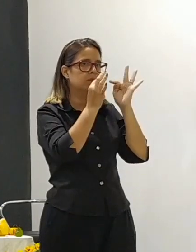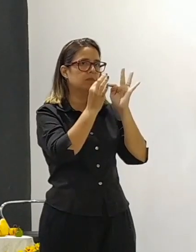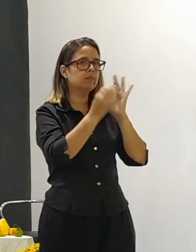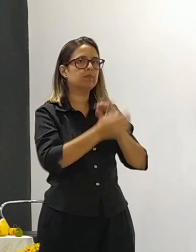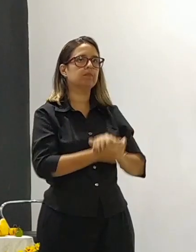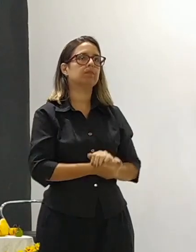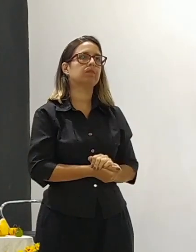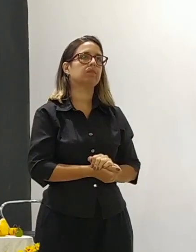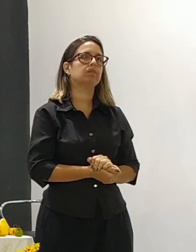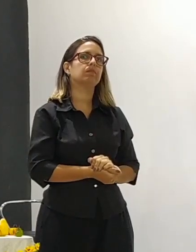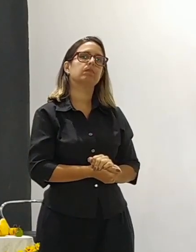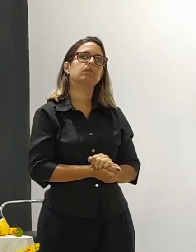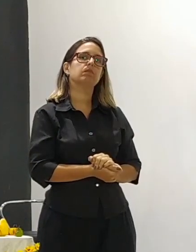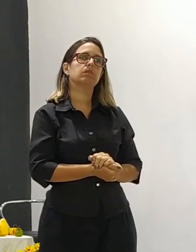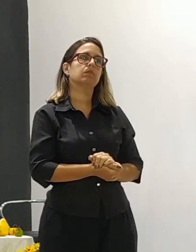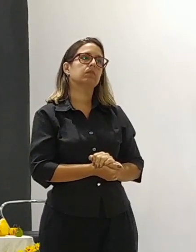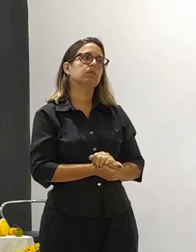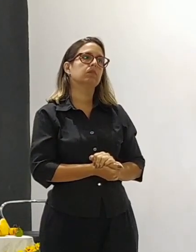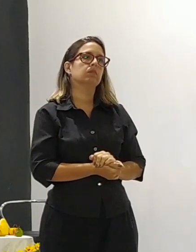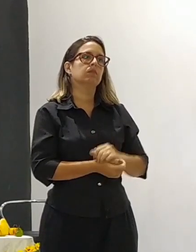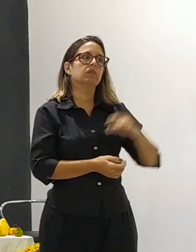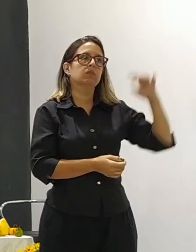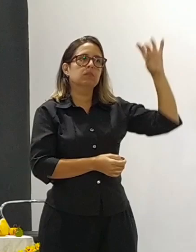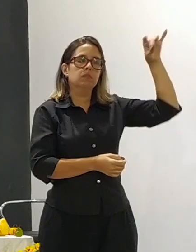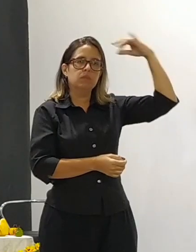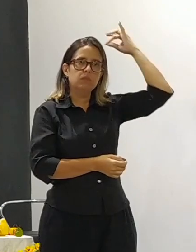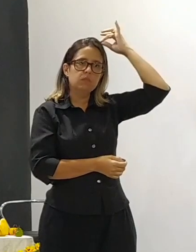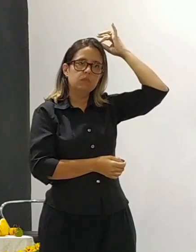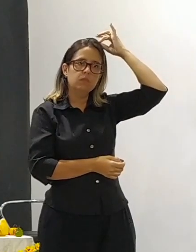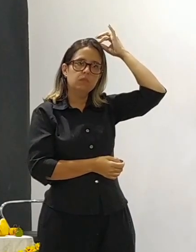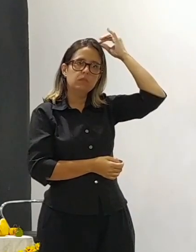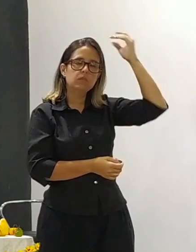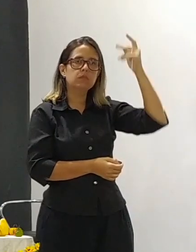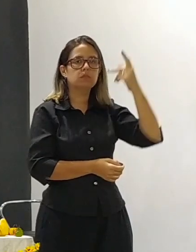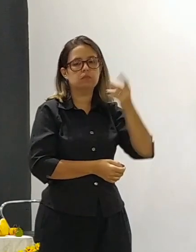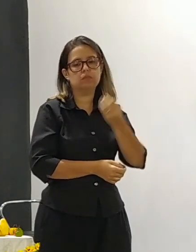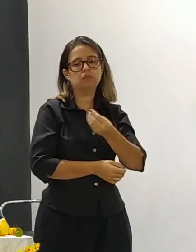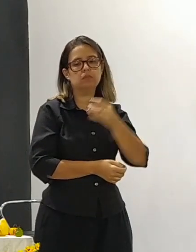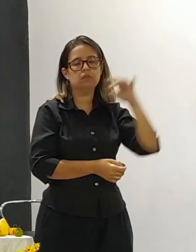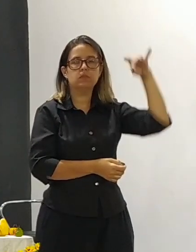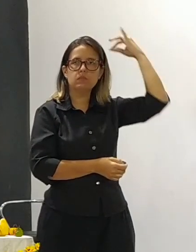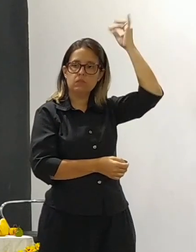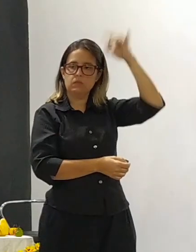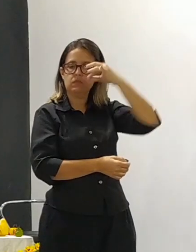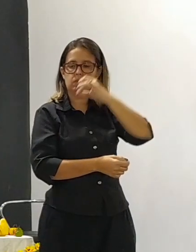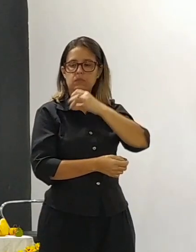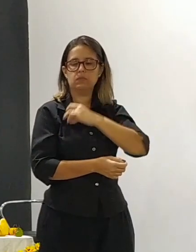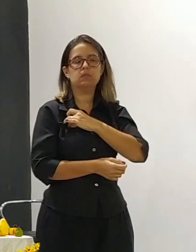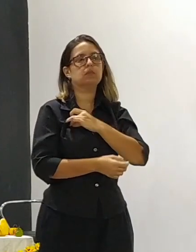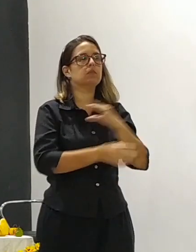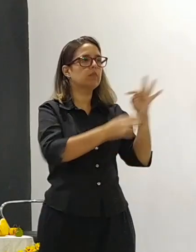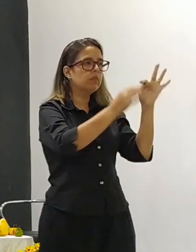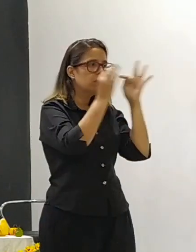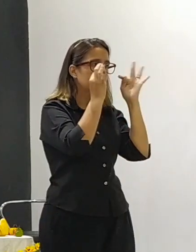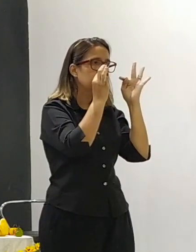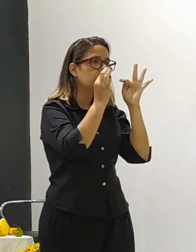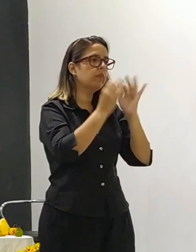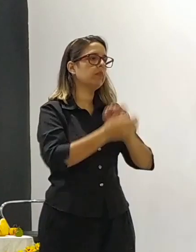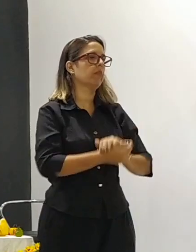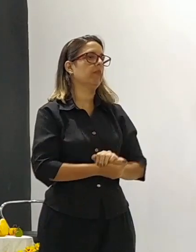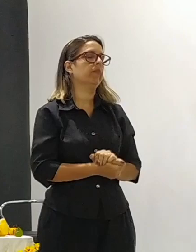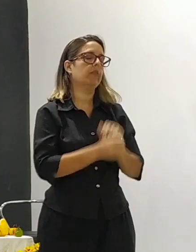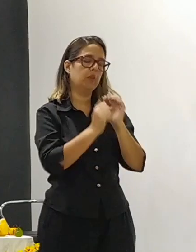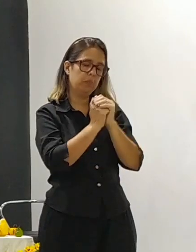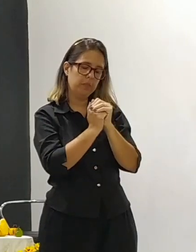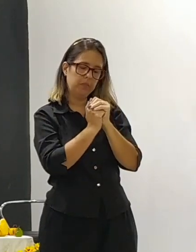testemunhas. O Espírito Santo vai vir sobre a sua vida para você ser testemunha.